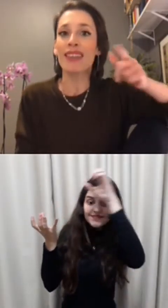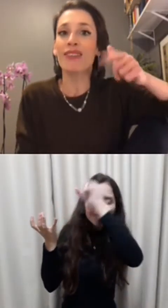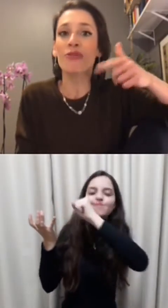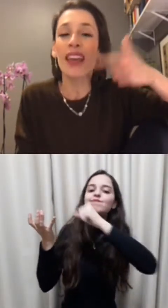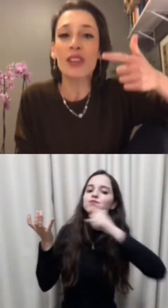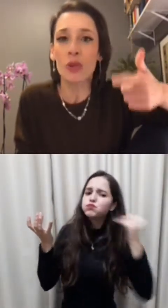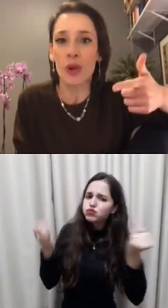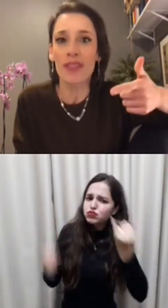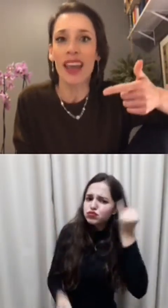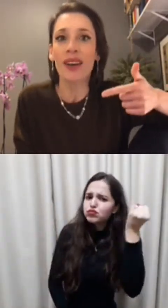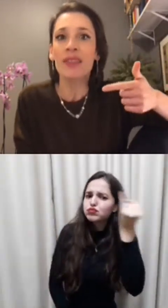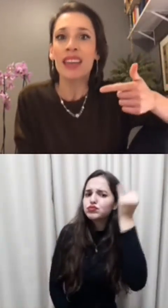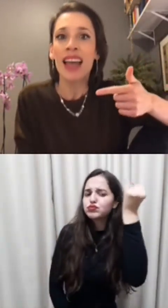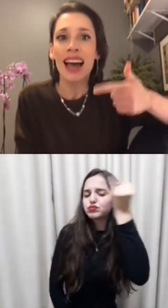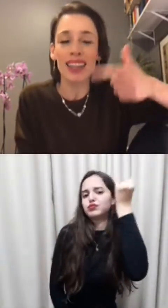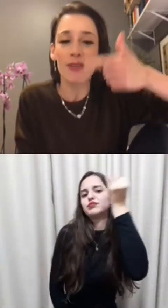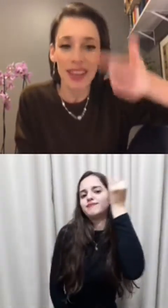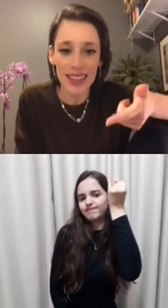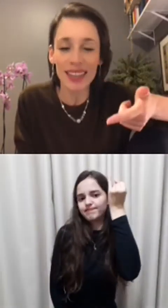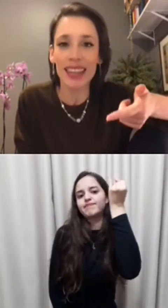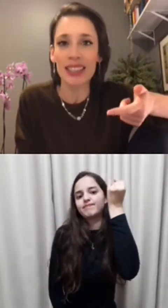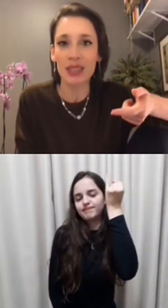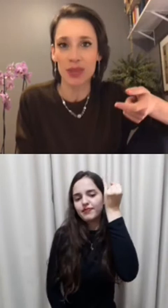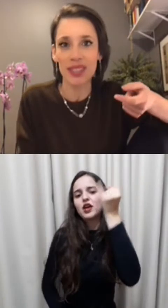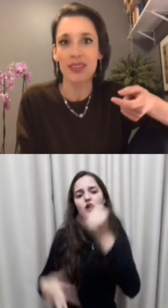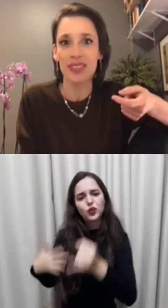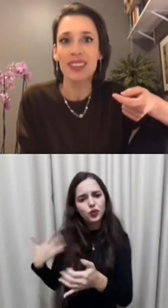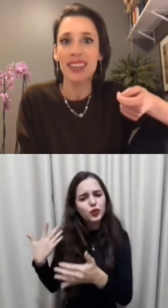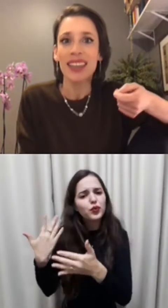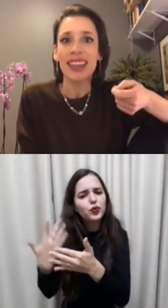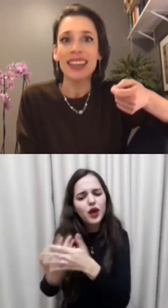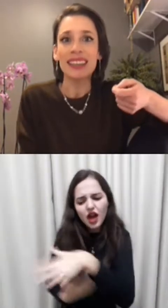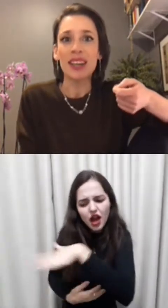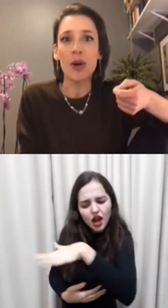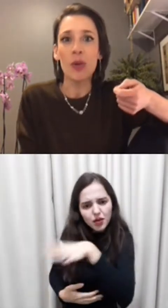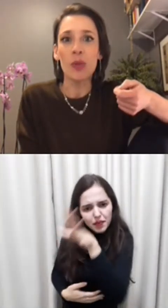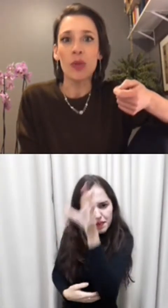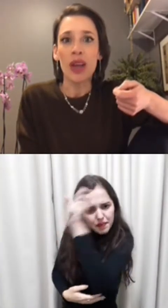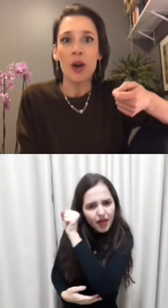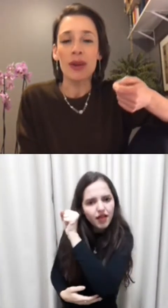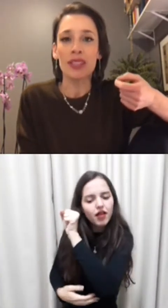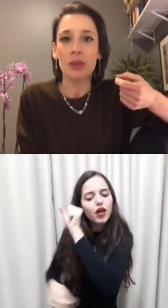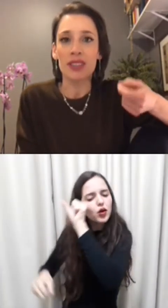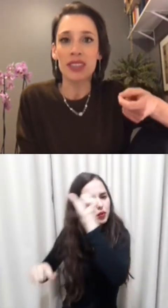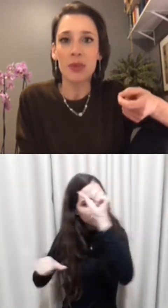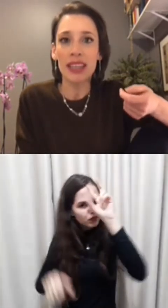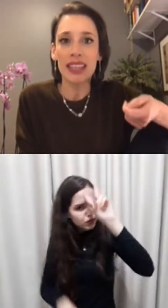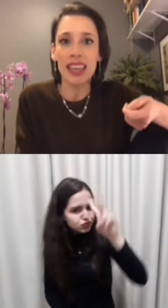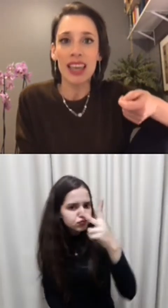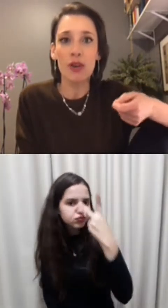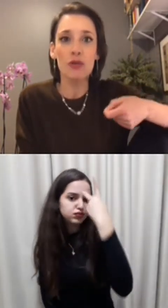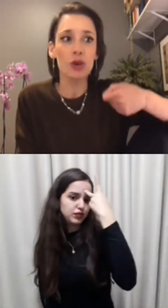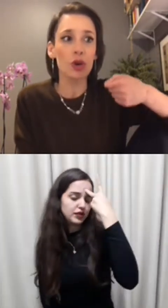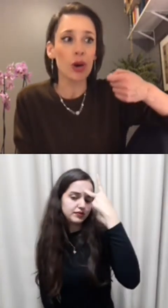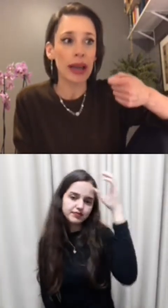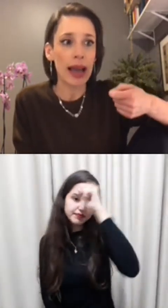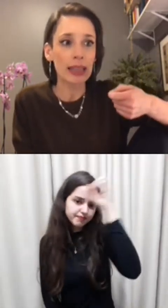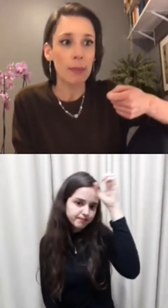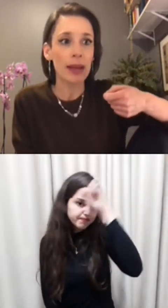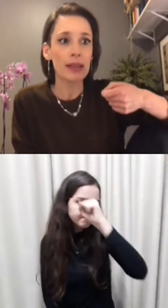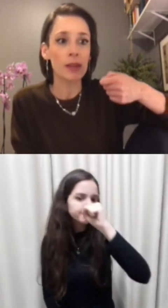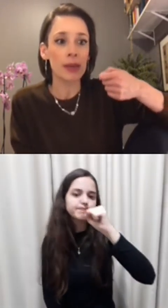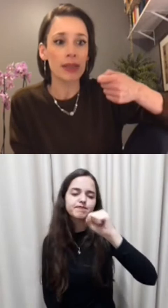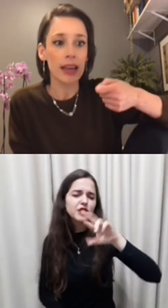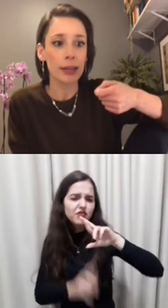feito, né? Através daquela situação. Então, uma situação em que eu fui colocada